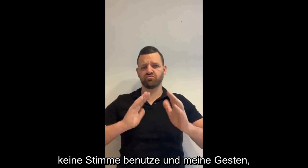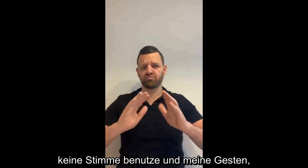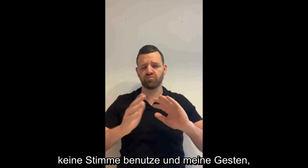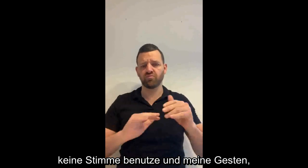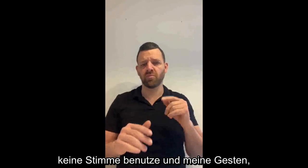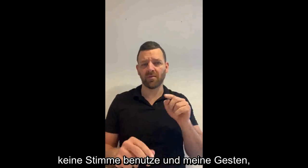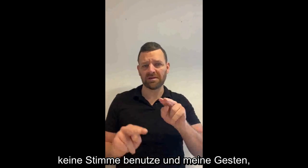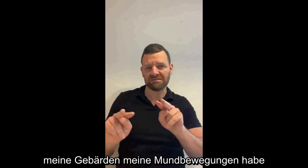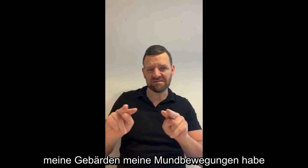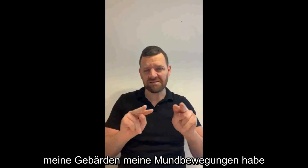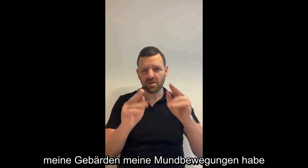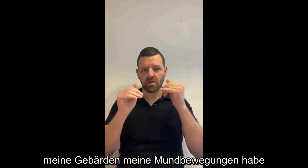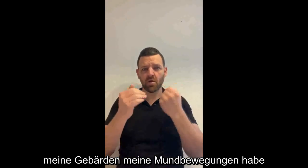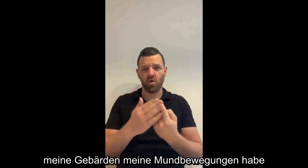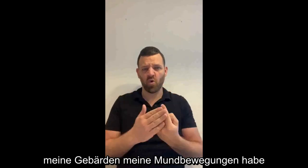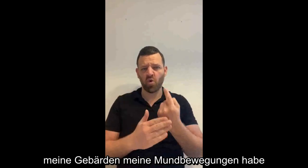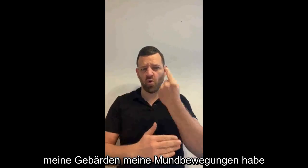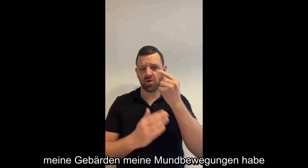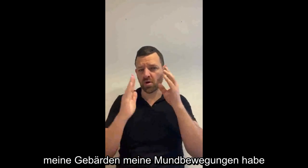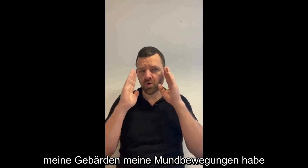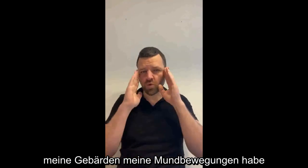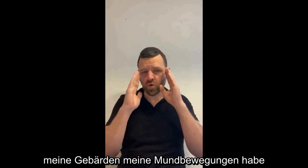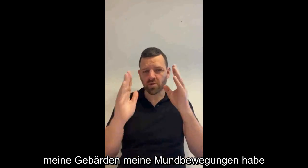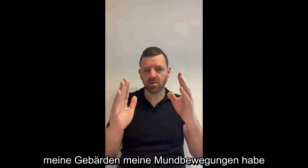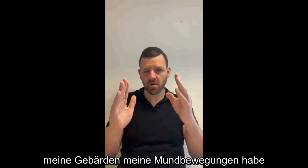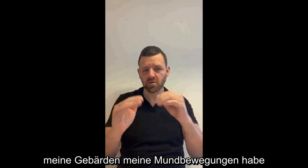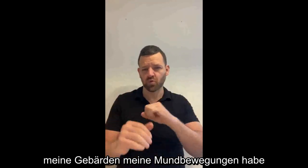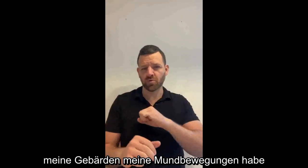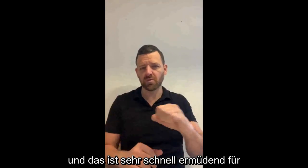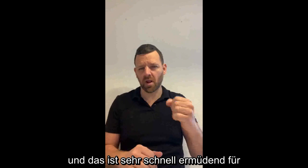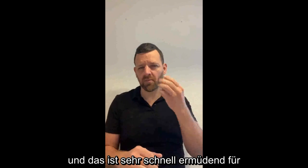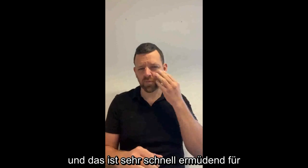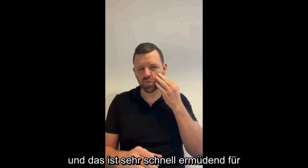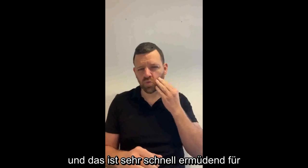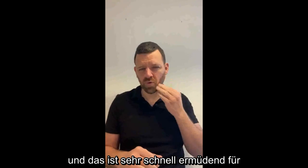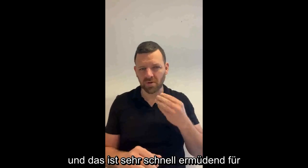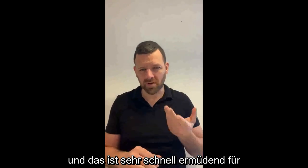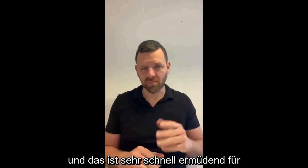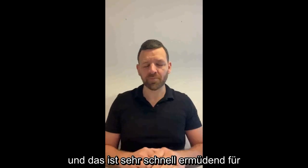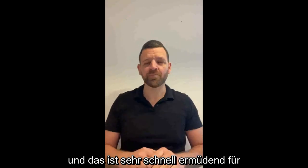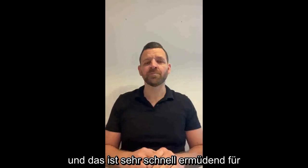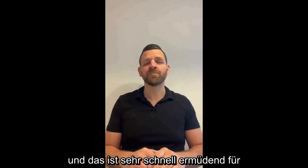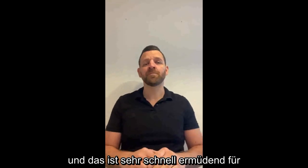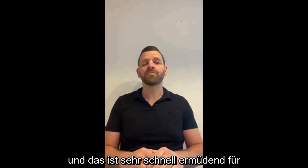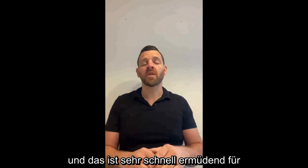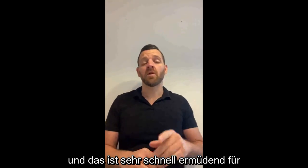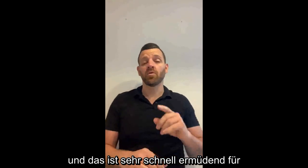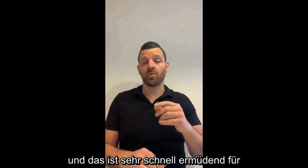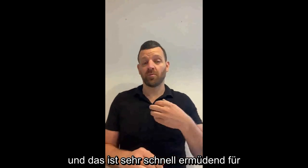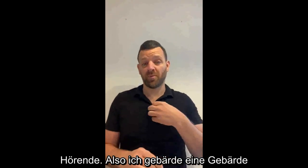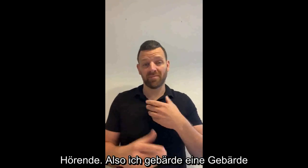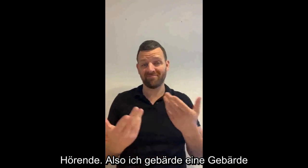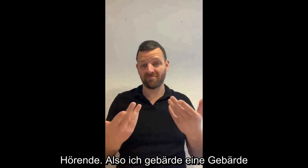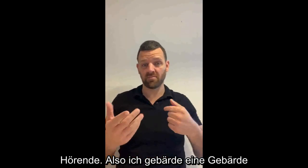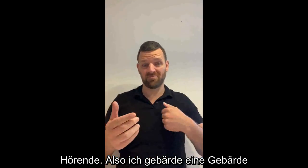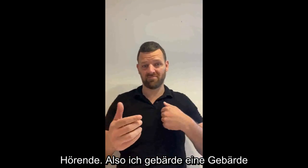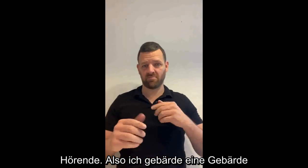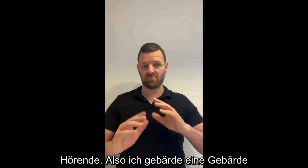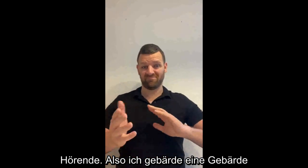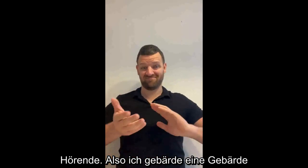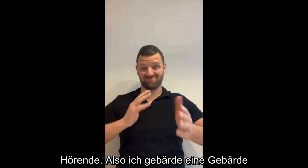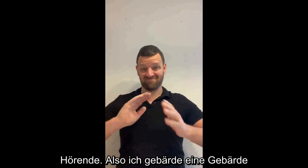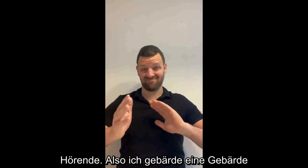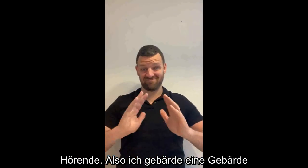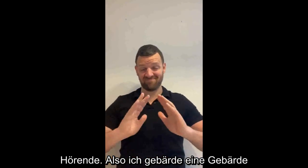meine Gesten meine Gebärden meine Mundbewegungen habe und das ist sehr schnell ermüdend für den Hörenden